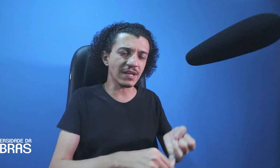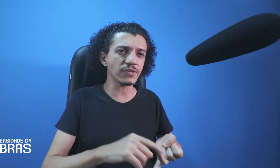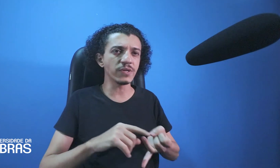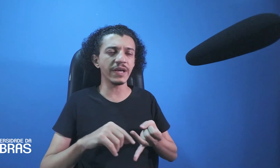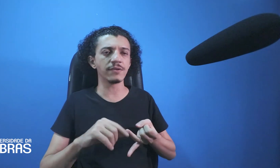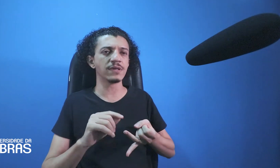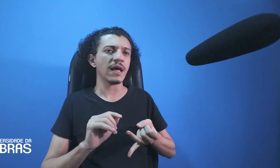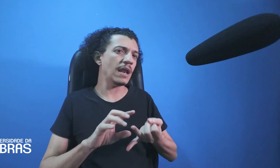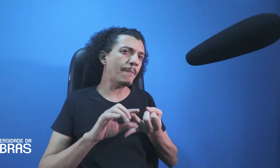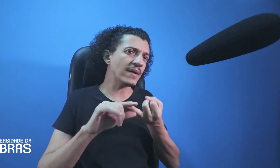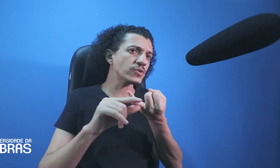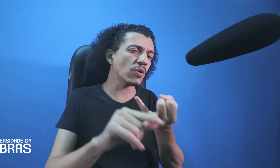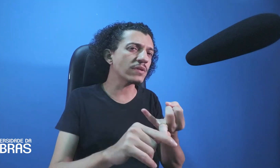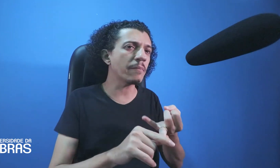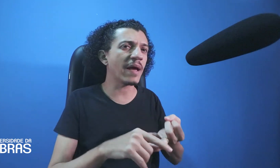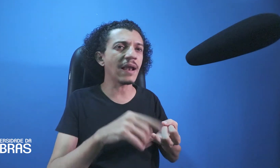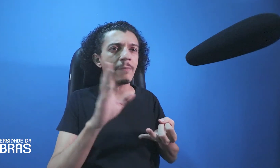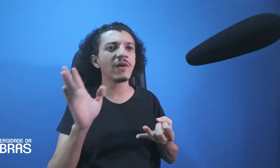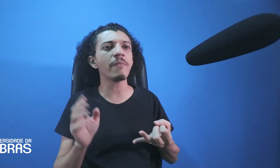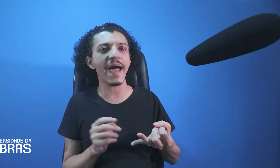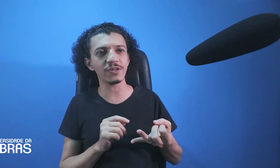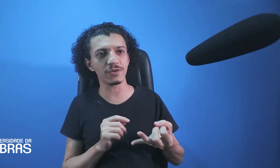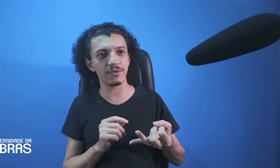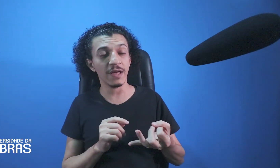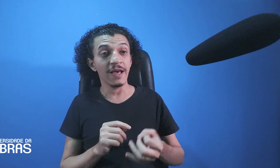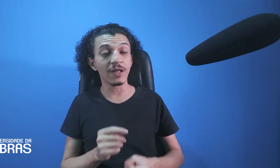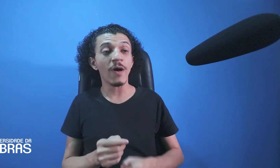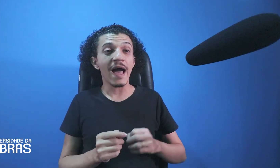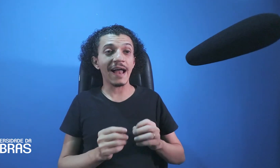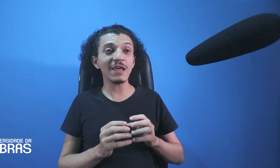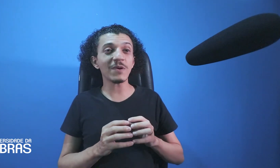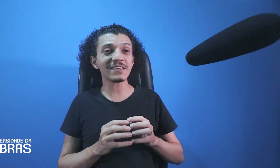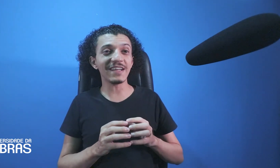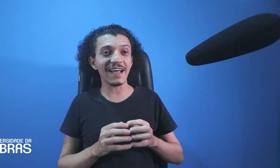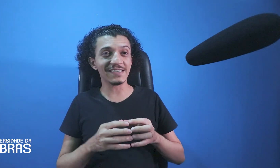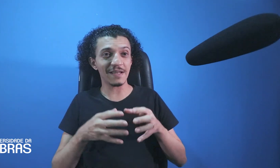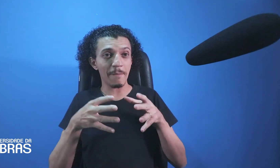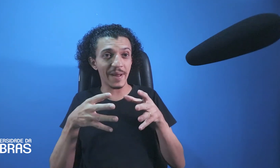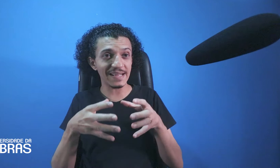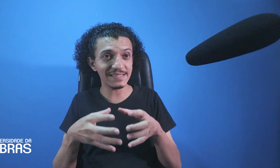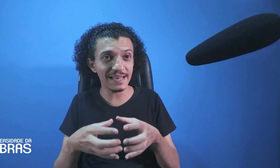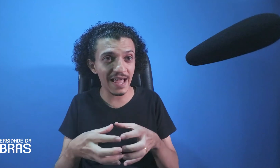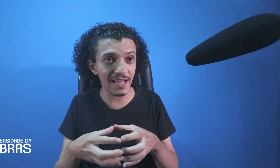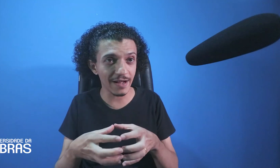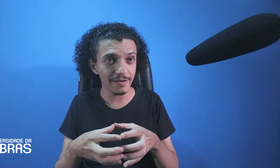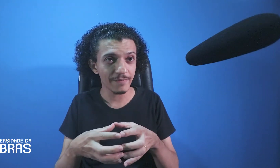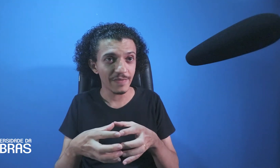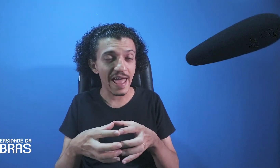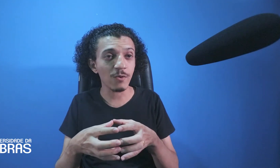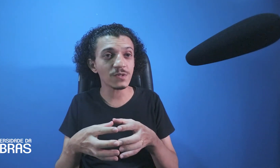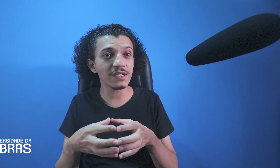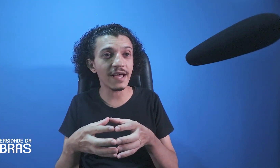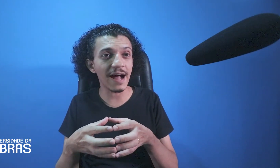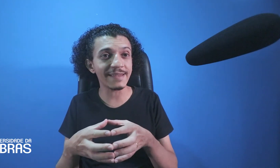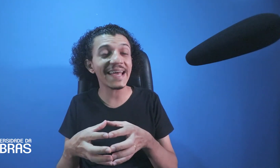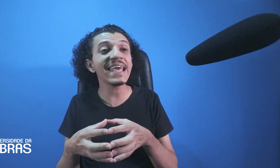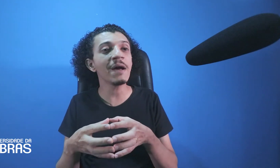Estados Unidos. Ele passou também lá pelo México. Então, a língua de sinais brasileira é considerada